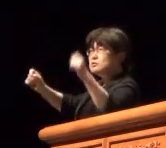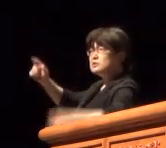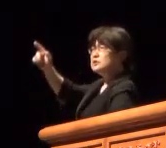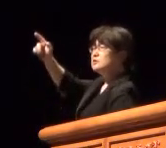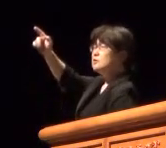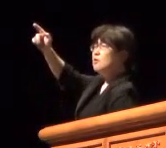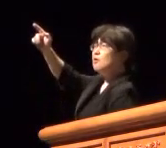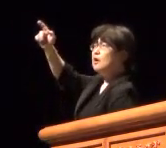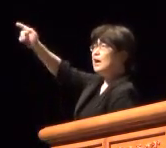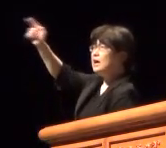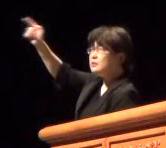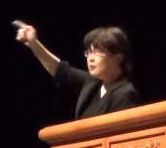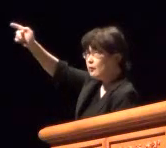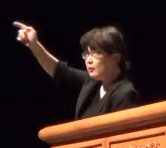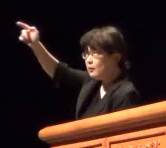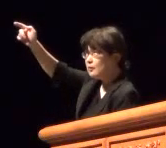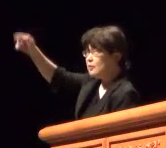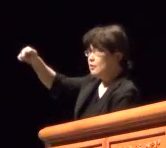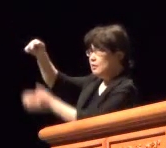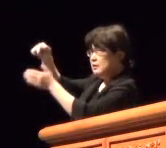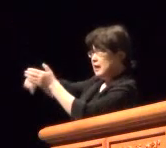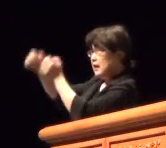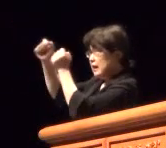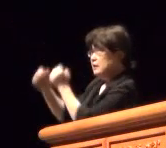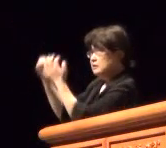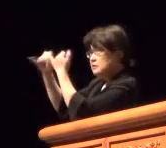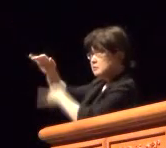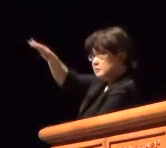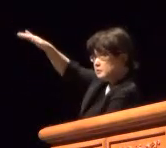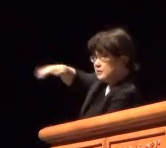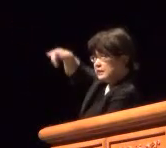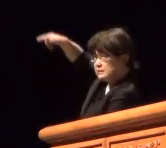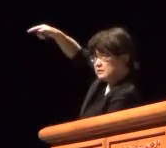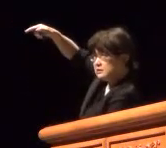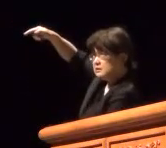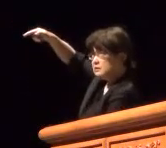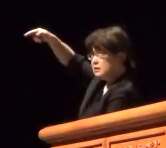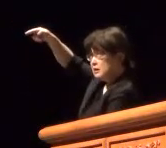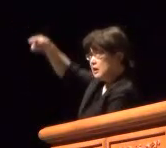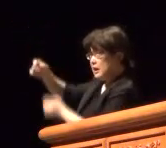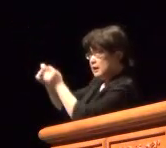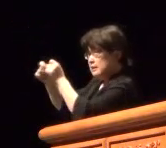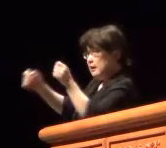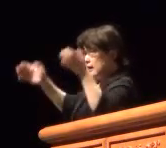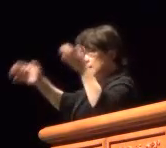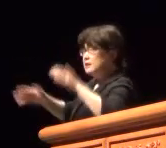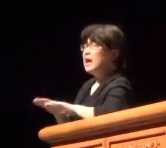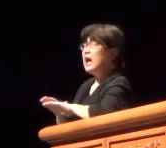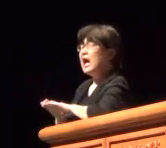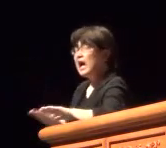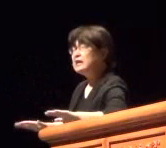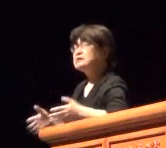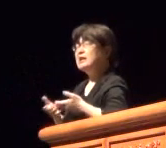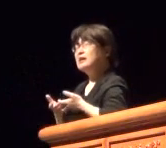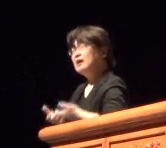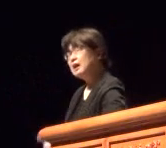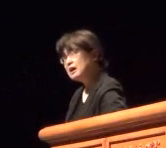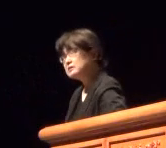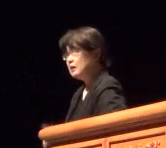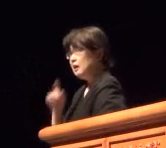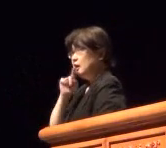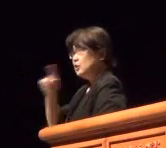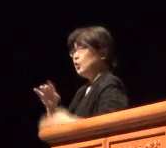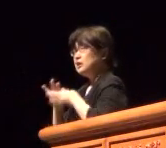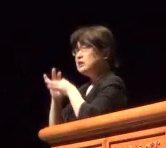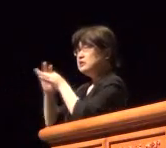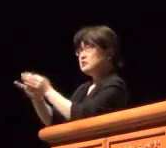あの政権の中にいる人たち、そしてあまりにも長い間悪 の安全安心神話を流し続けた